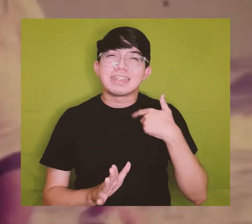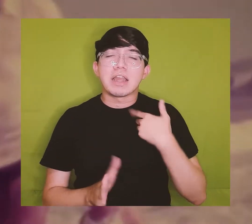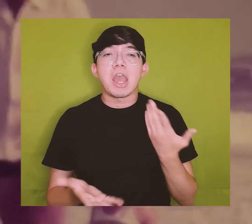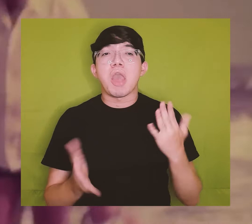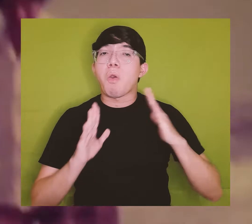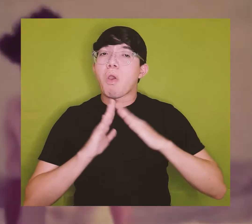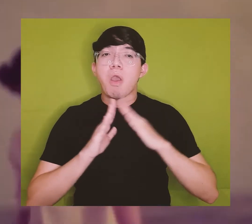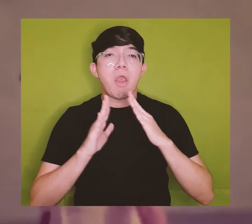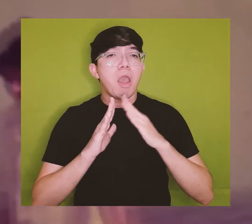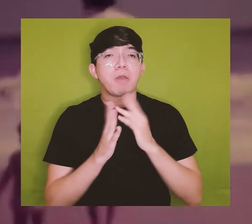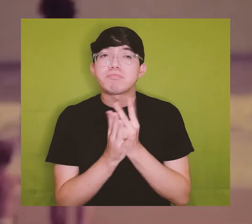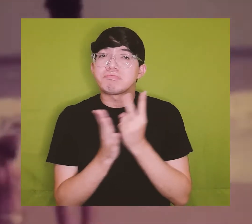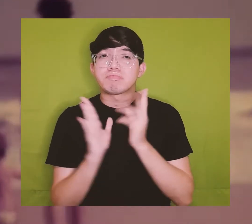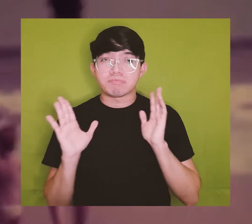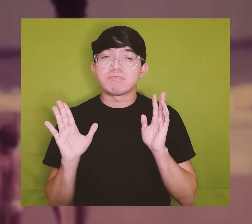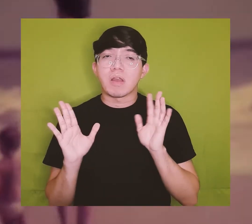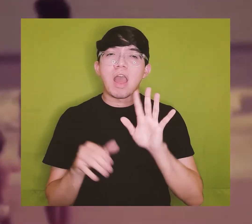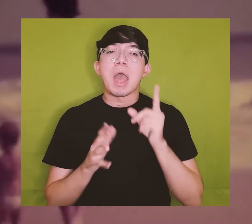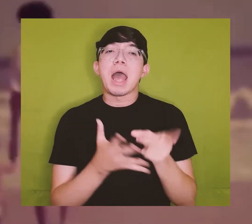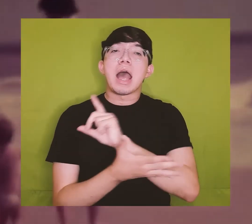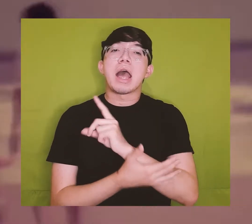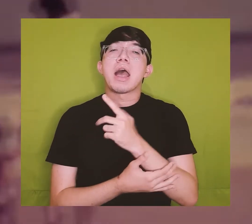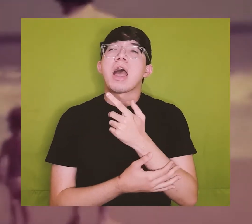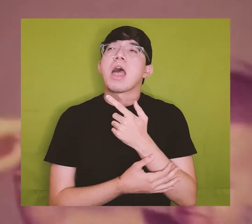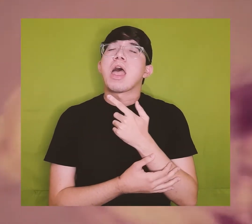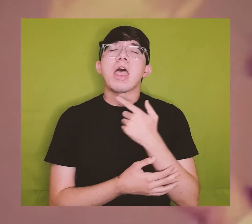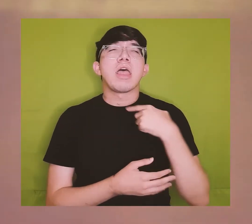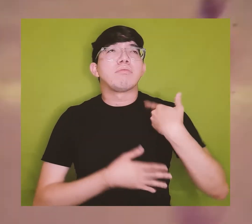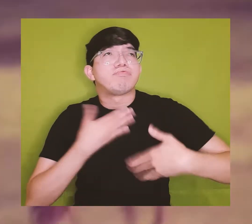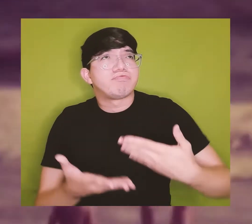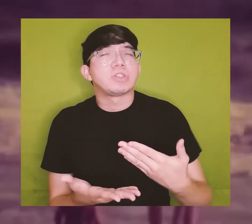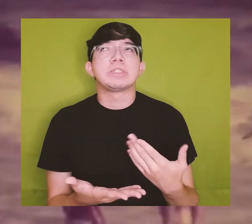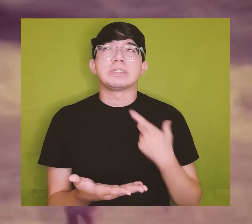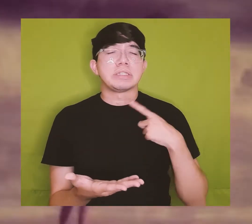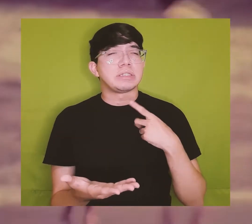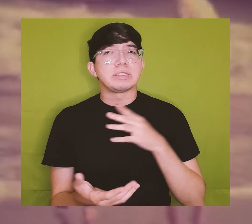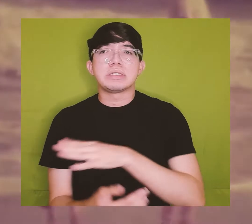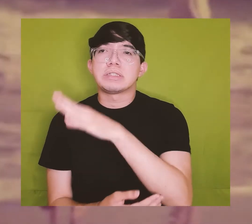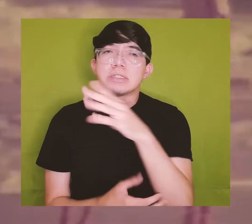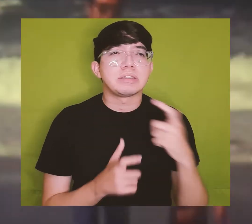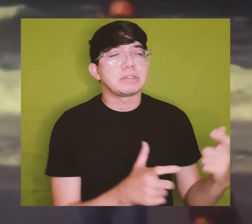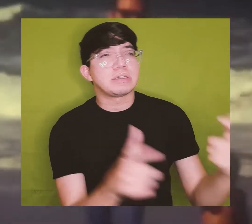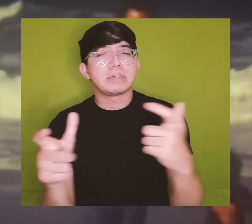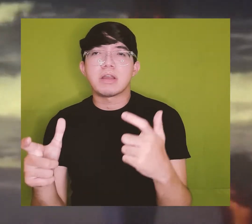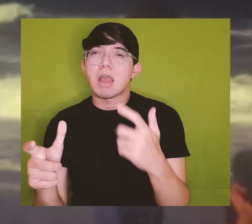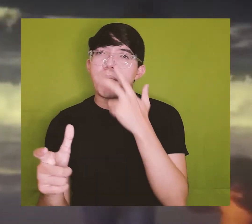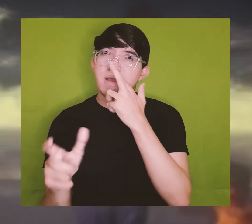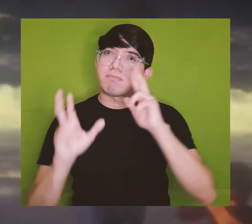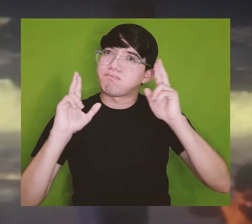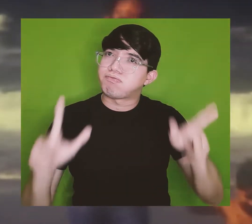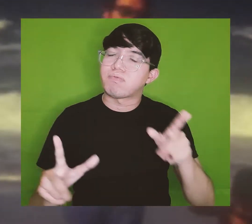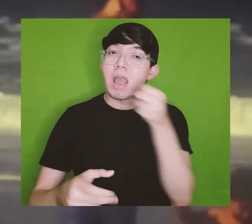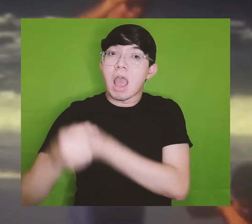Então, esses dias a gente dando um rolê no bairro, o quanto o nosso bairro mudou do ano passado para hoje, sabe?